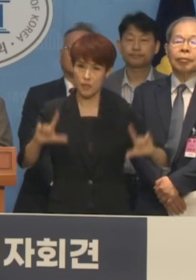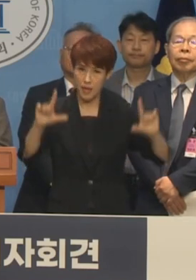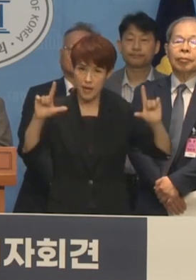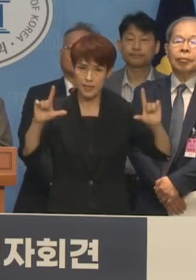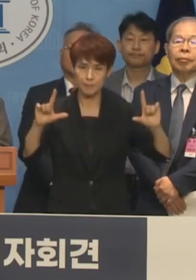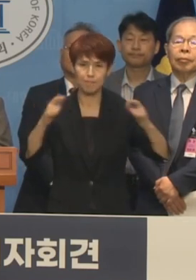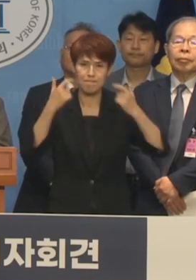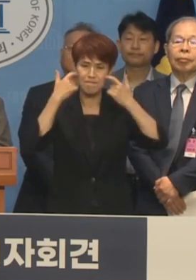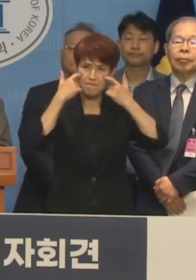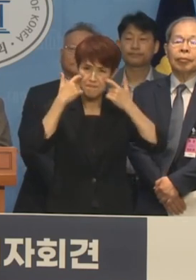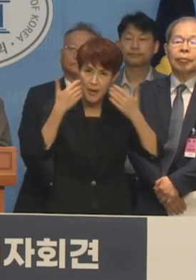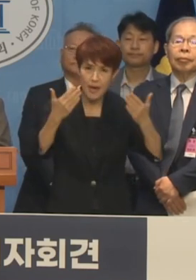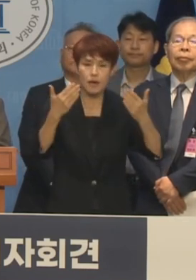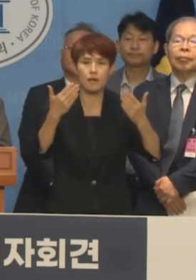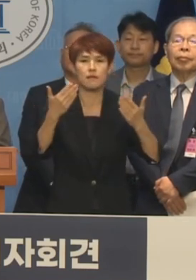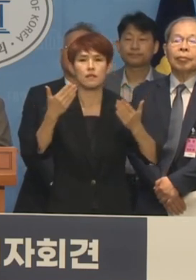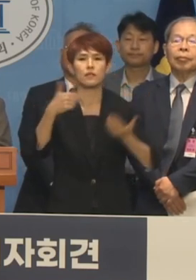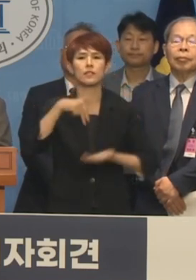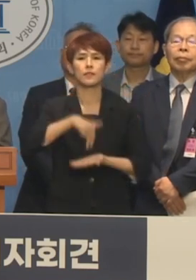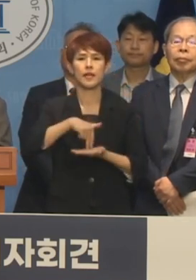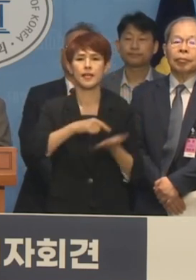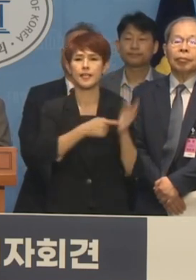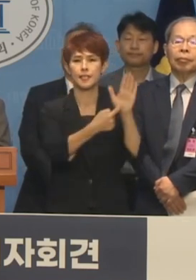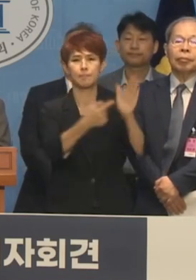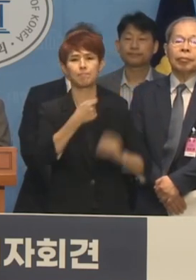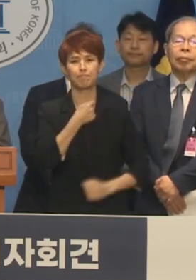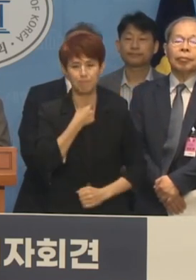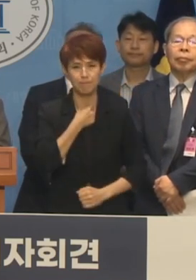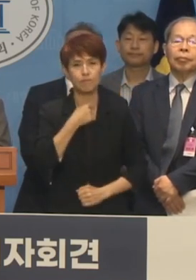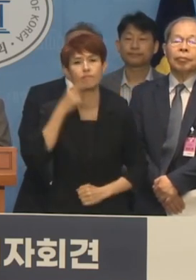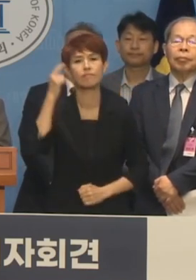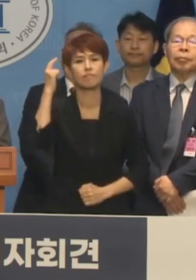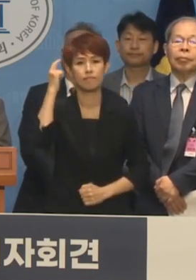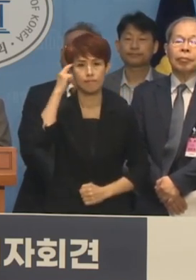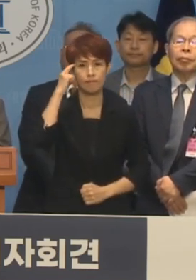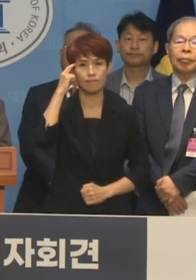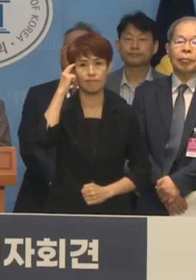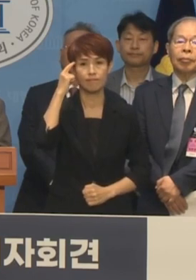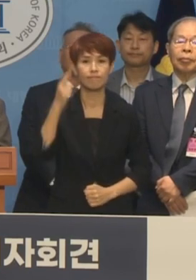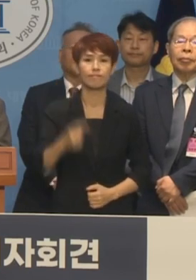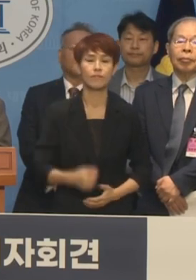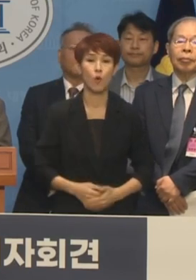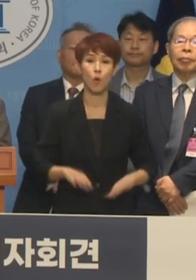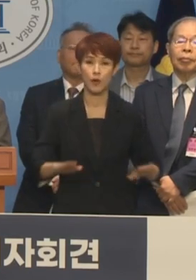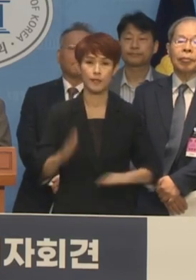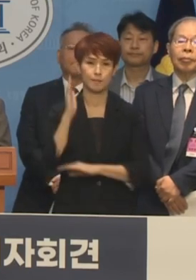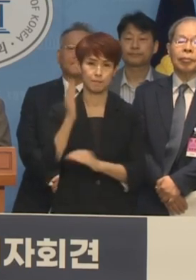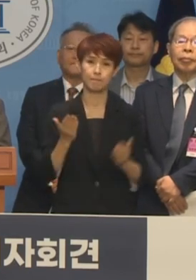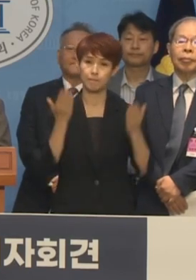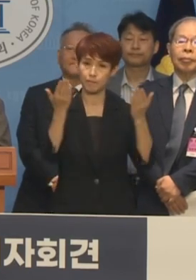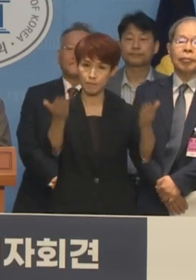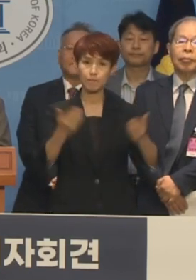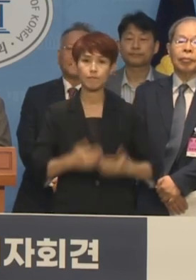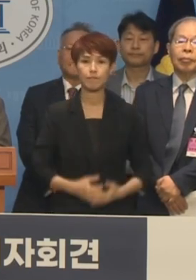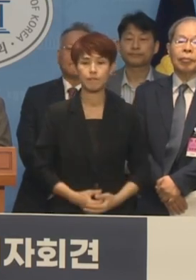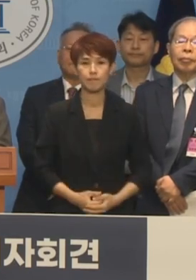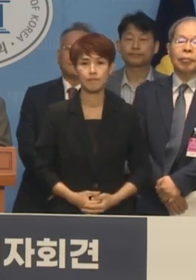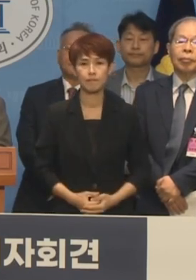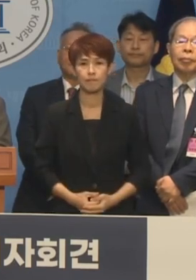대해서 명확한 입장을 밝히는 것이 좋겠다라고 생각을 해서 오늘 이 자리에 서게